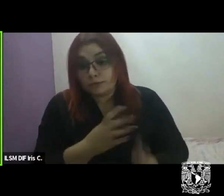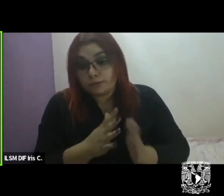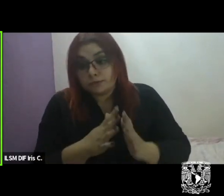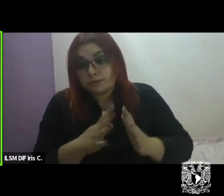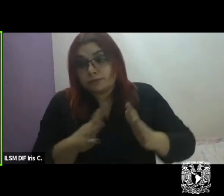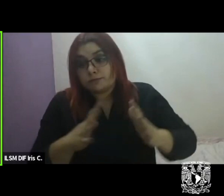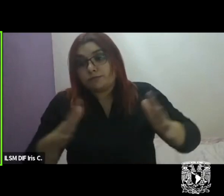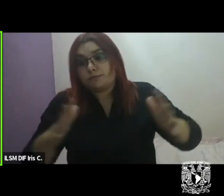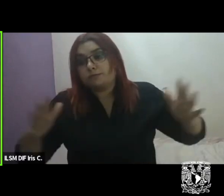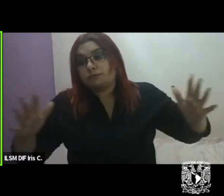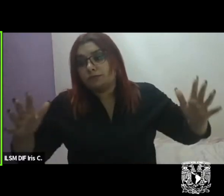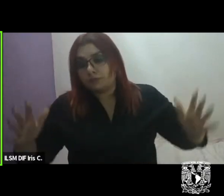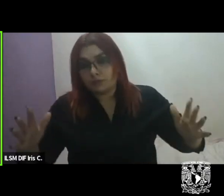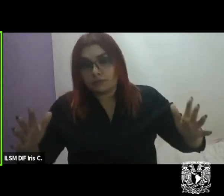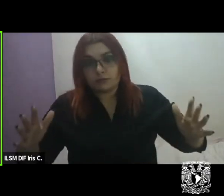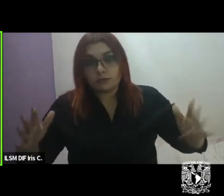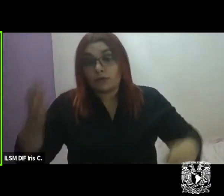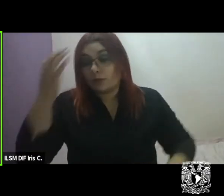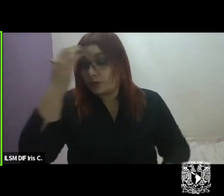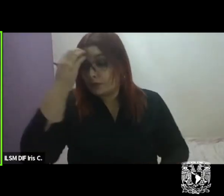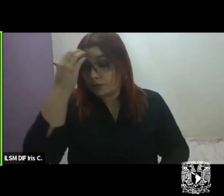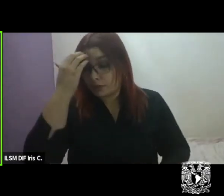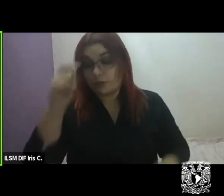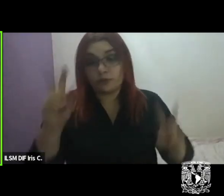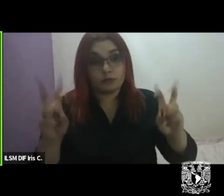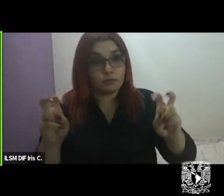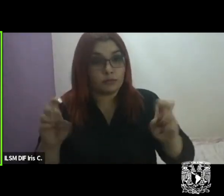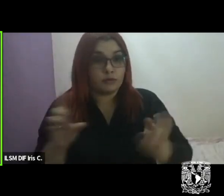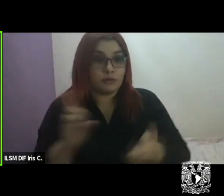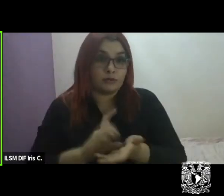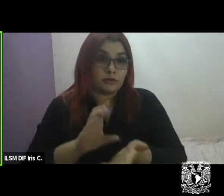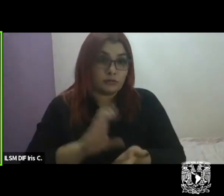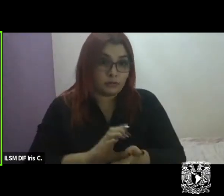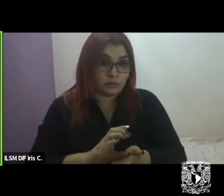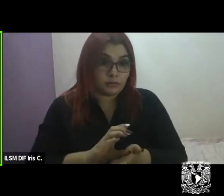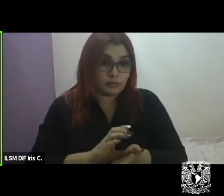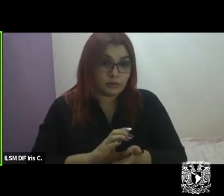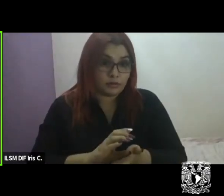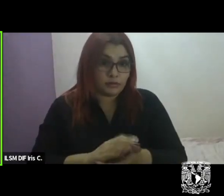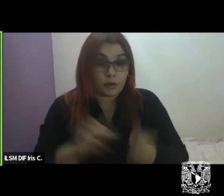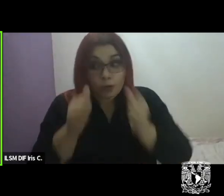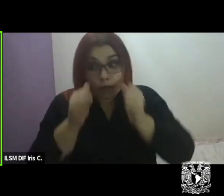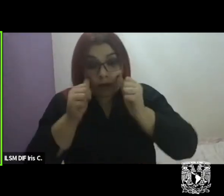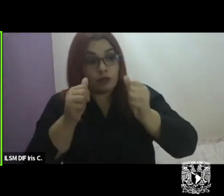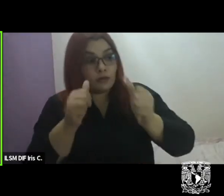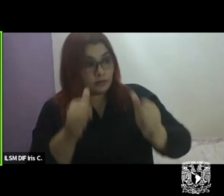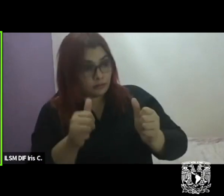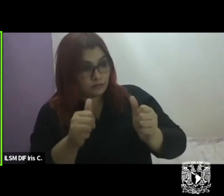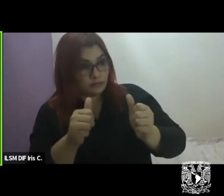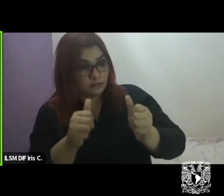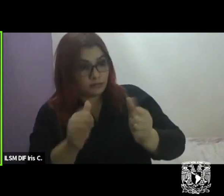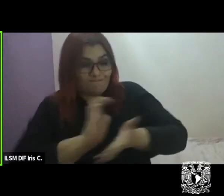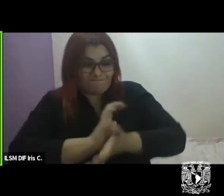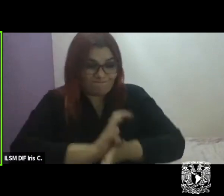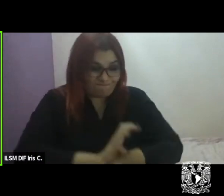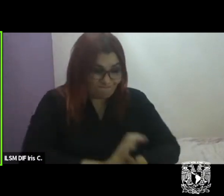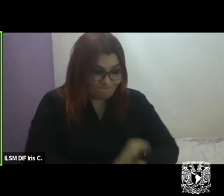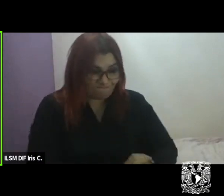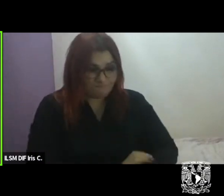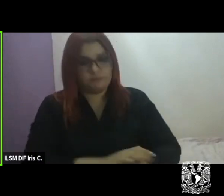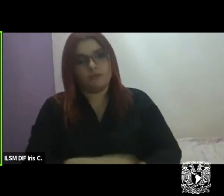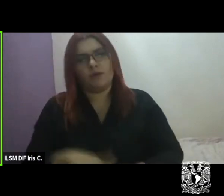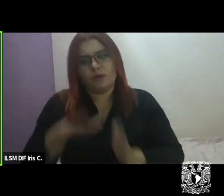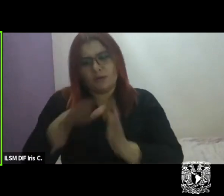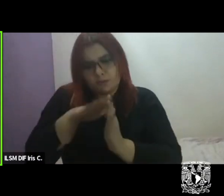concepto de discapacidad y que hace que prestemos atención a un sistema de opresión con ciertas